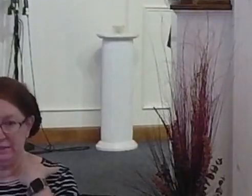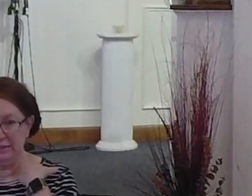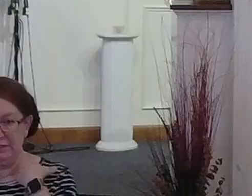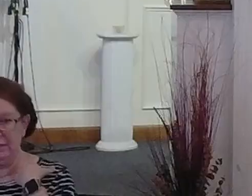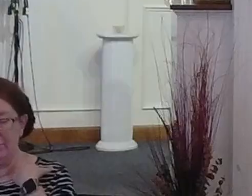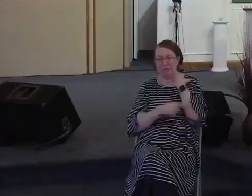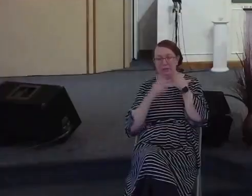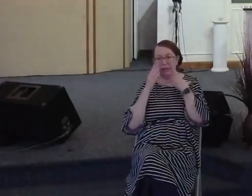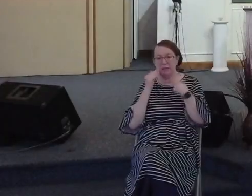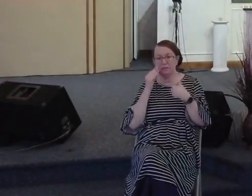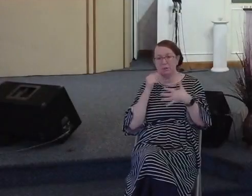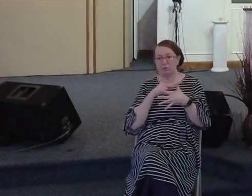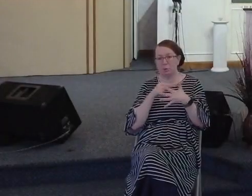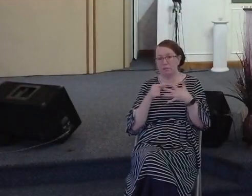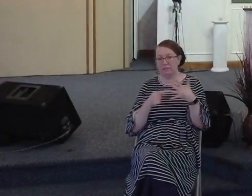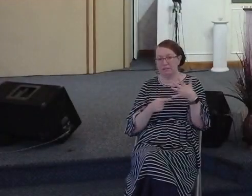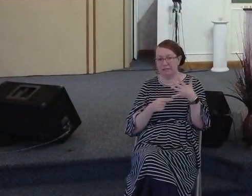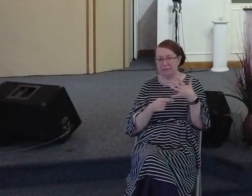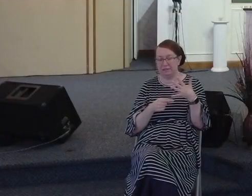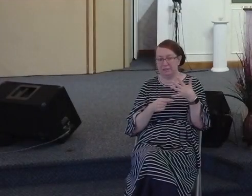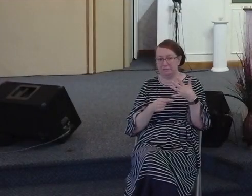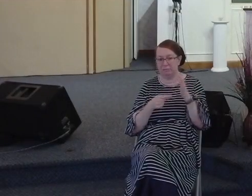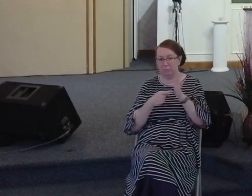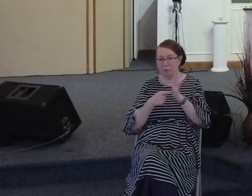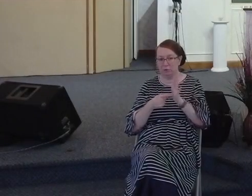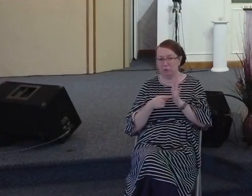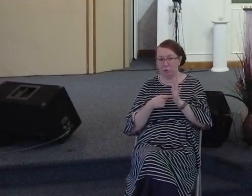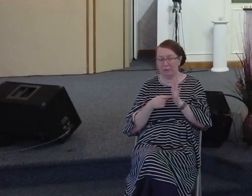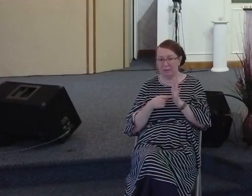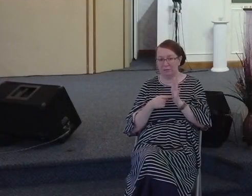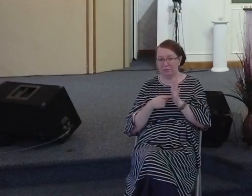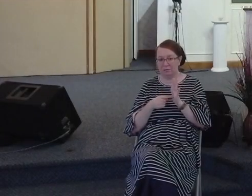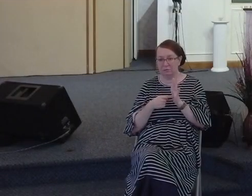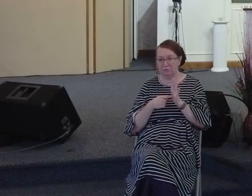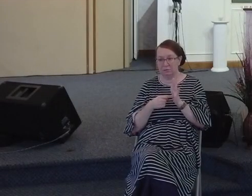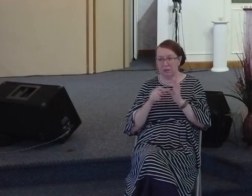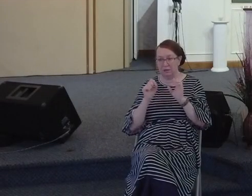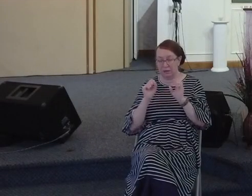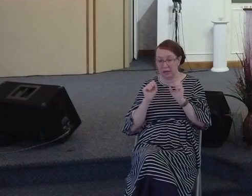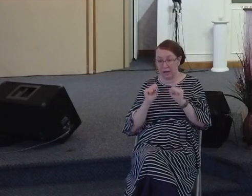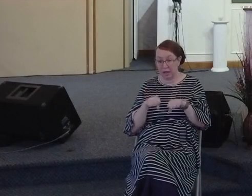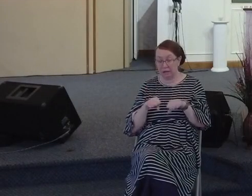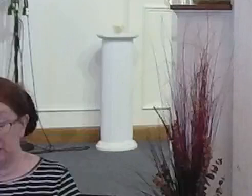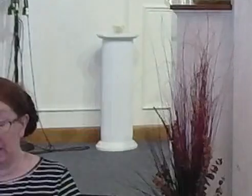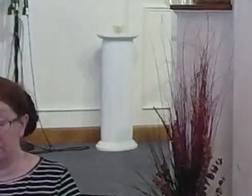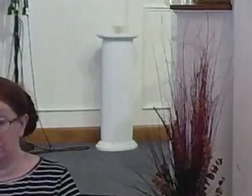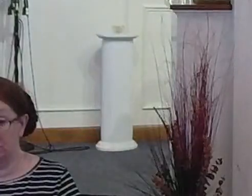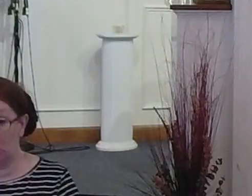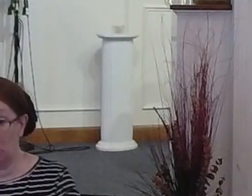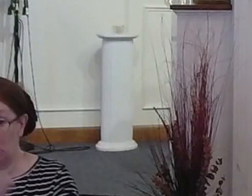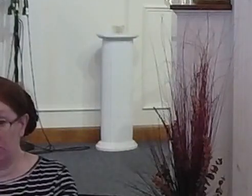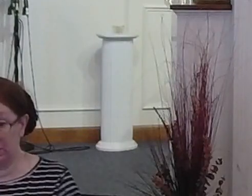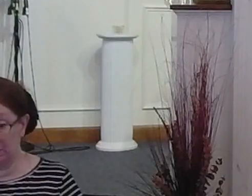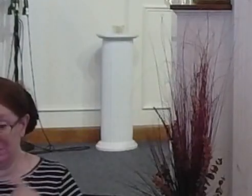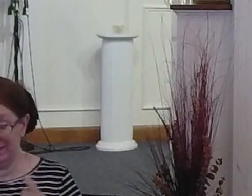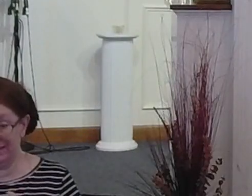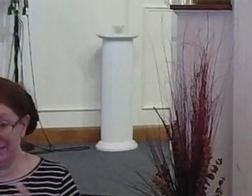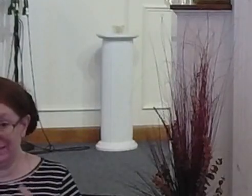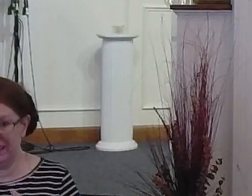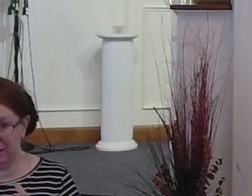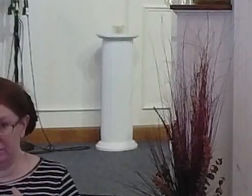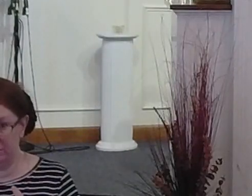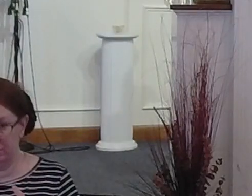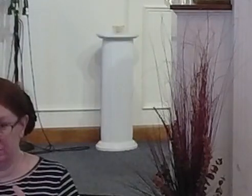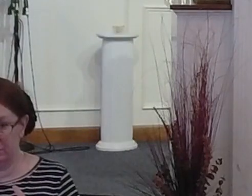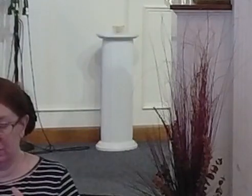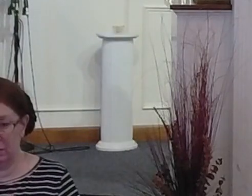fue tentado. Él tuvo hambre. Él pasó por todas estas cosas para mostrarme que yo puedo vivir sobre el pecado